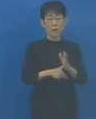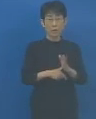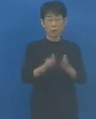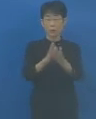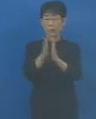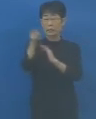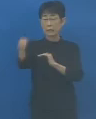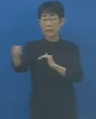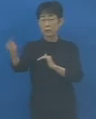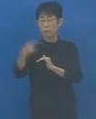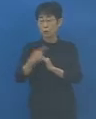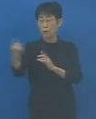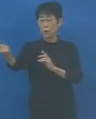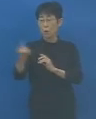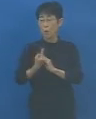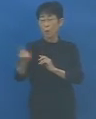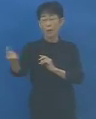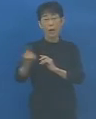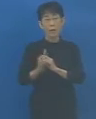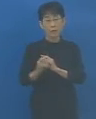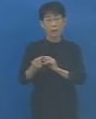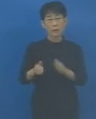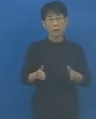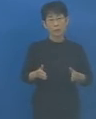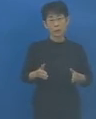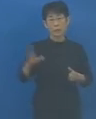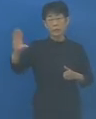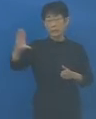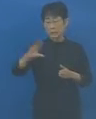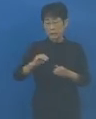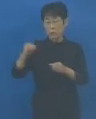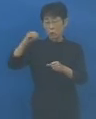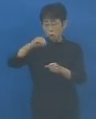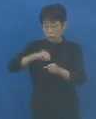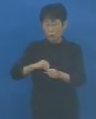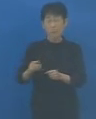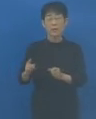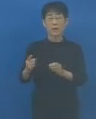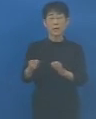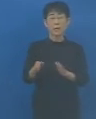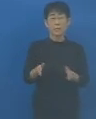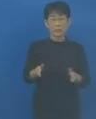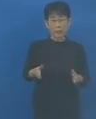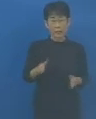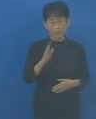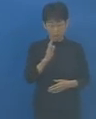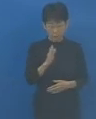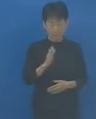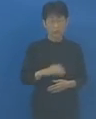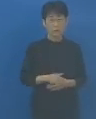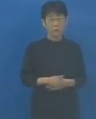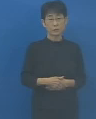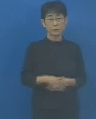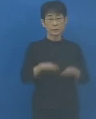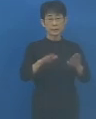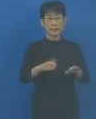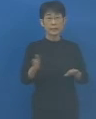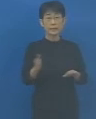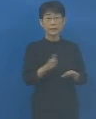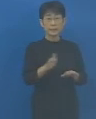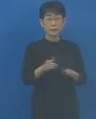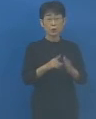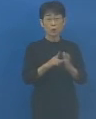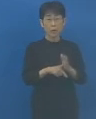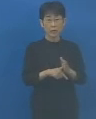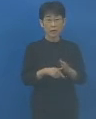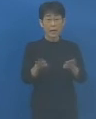来は控えていただきたい、帰省も含めて控えていただきたいということです。この最近の例でも連